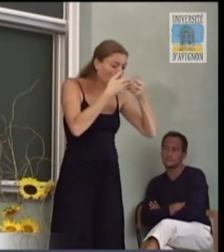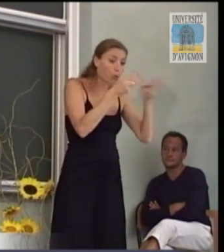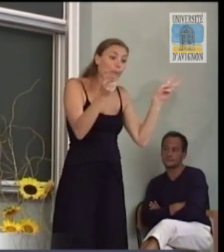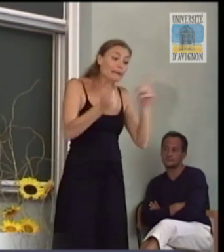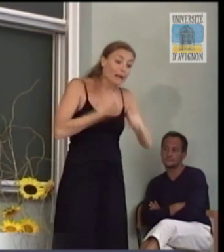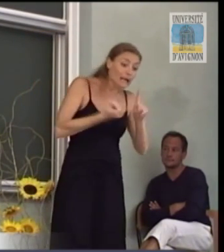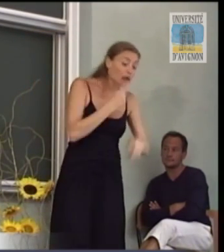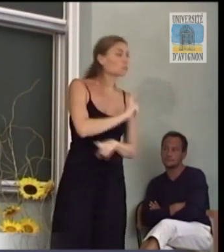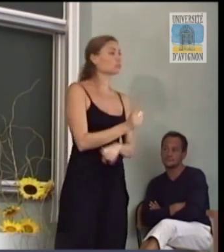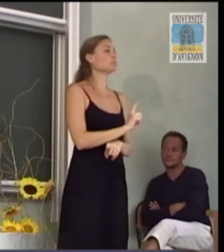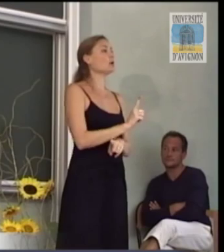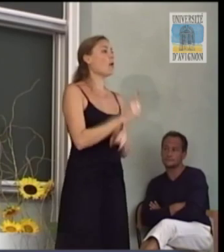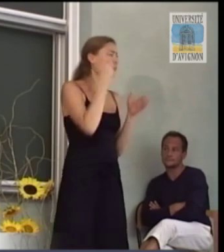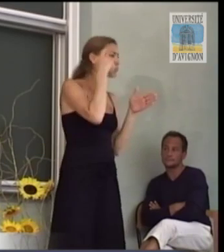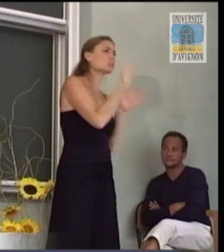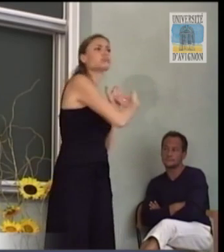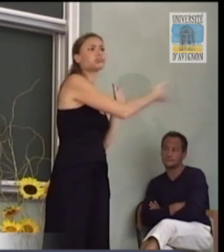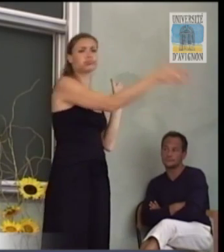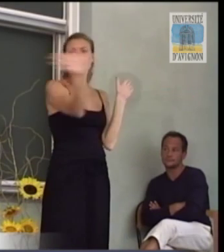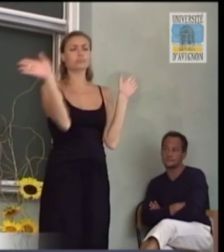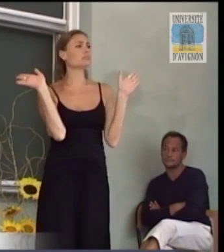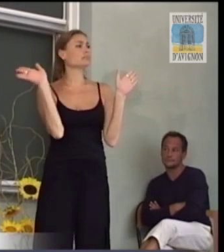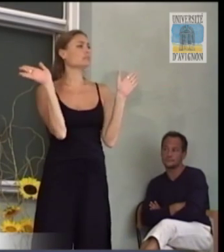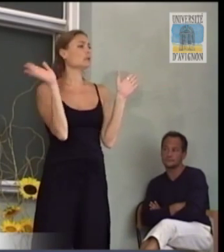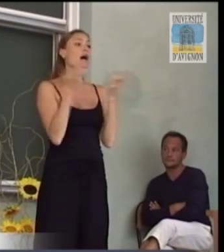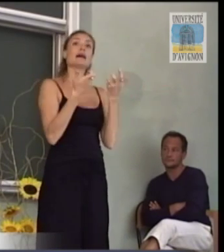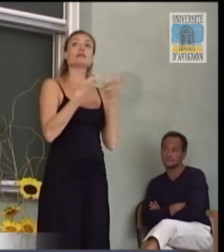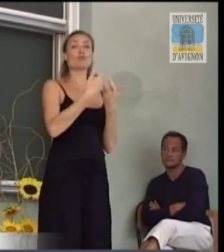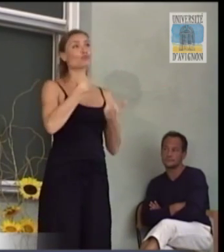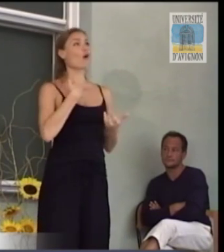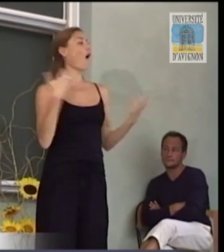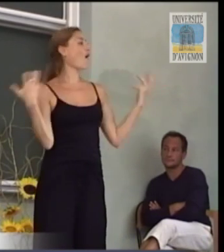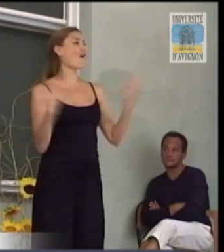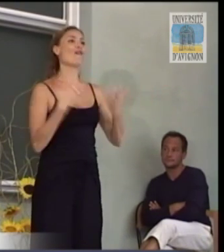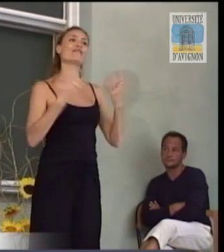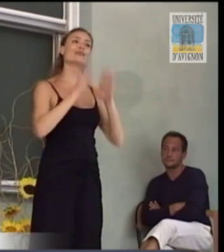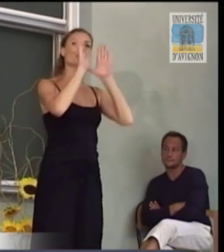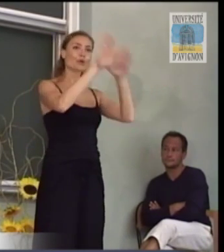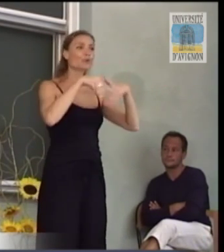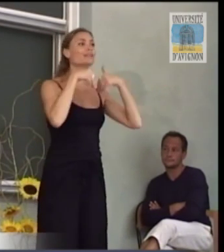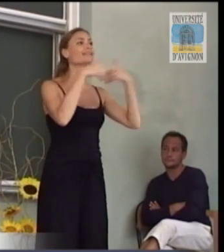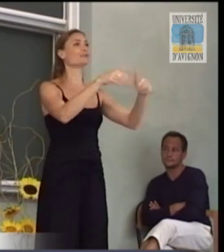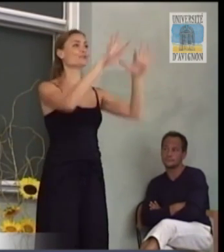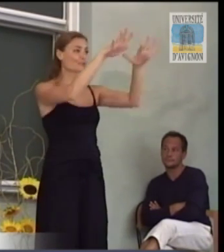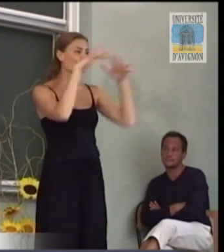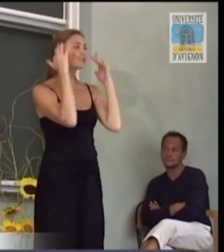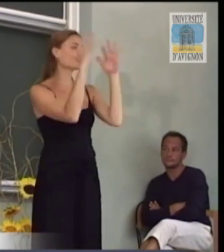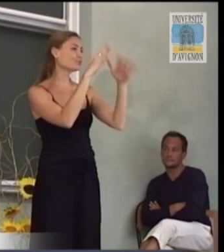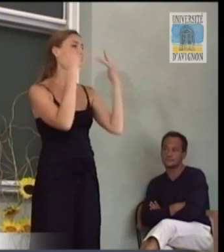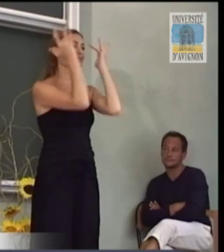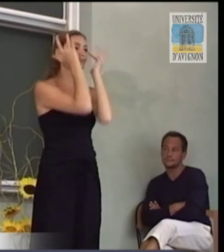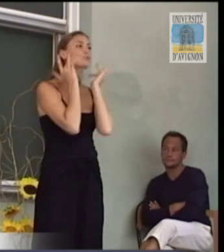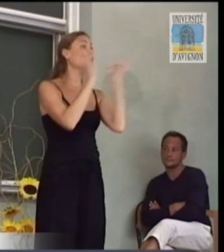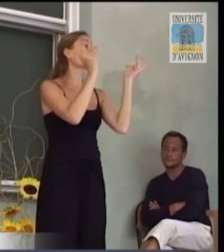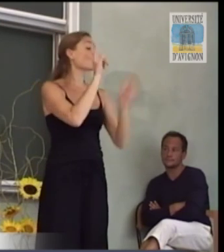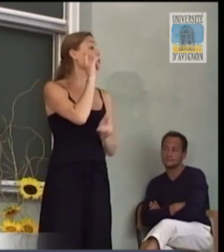ils soient prêts à répondre à tous ceux qui veulent rester dans la culture. En effet, un paramètre que beaucoup